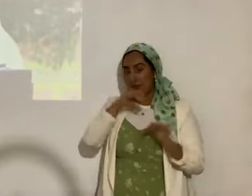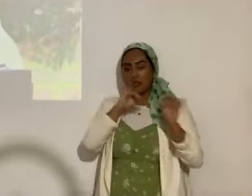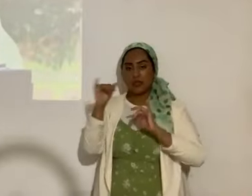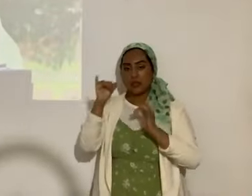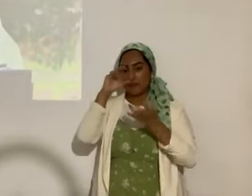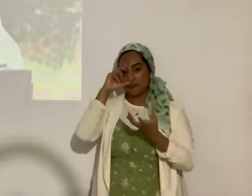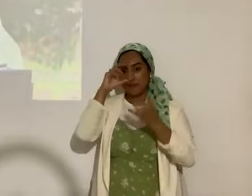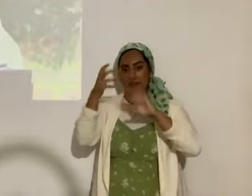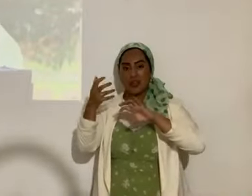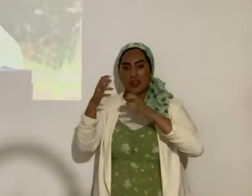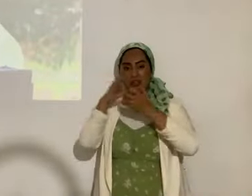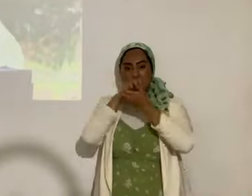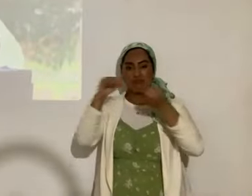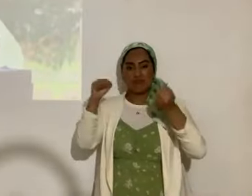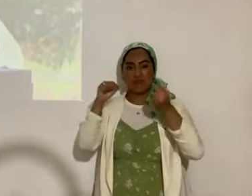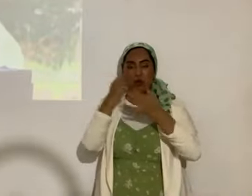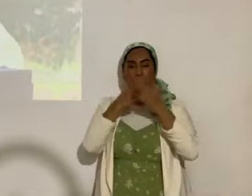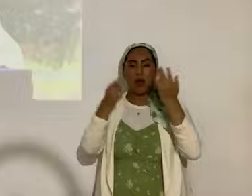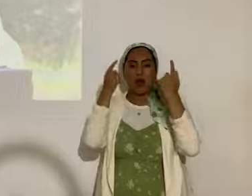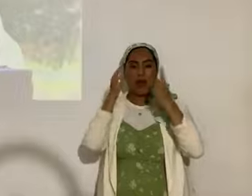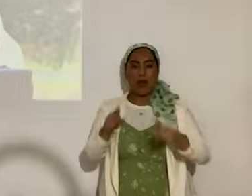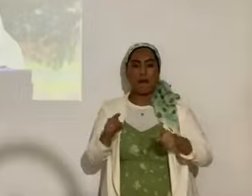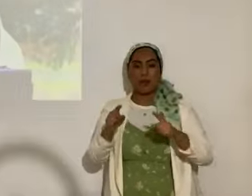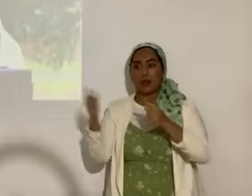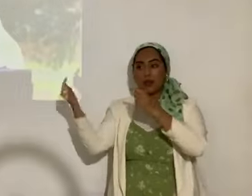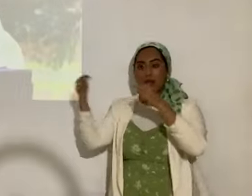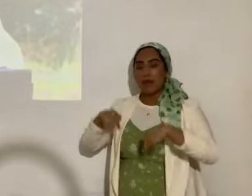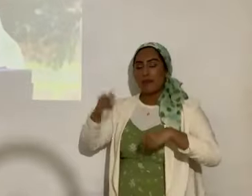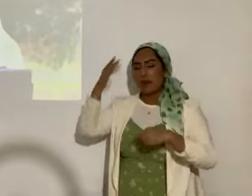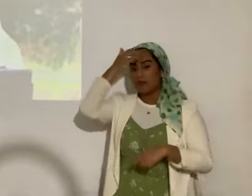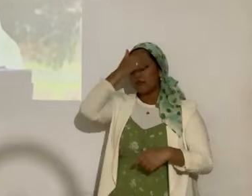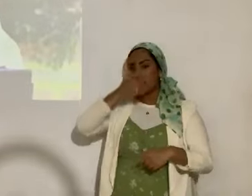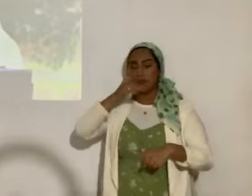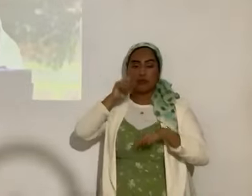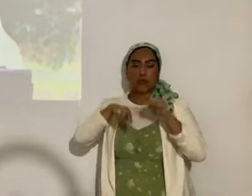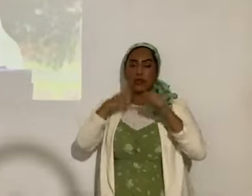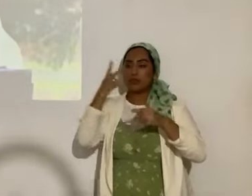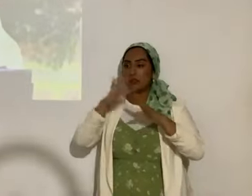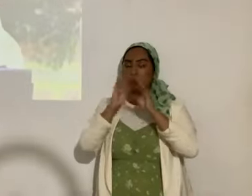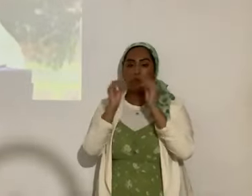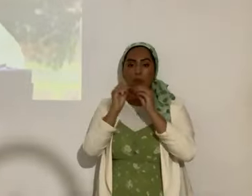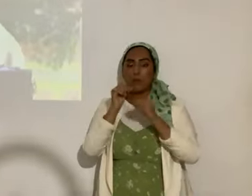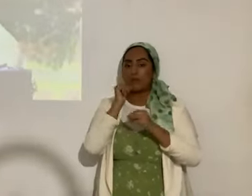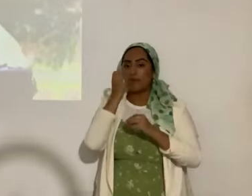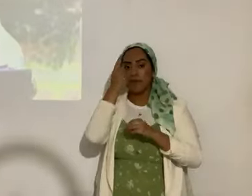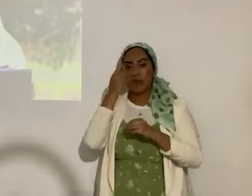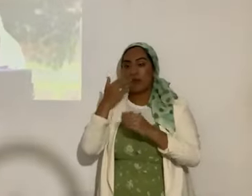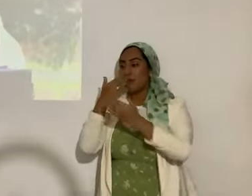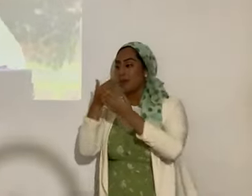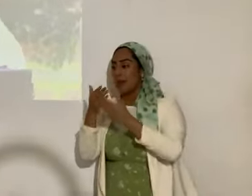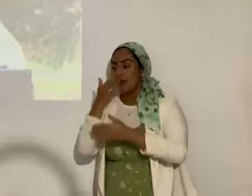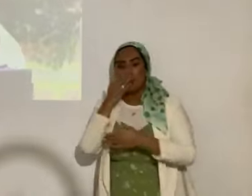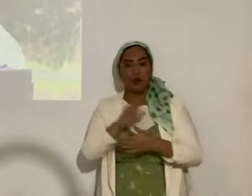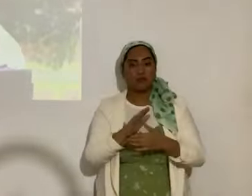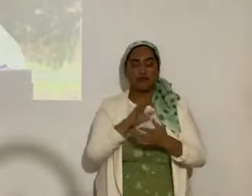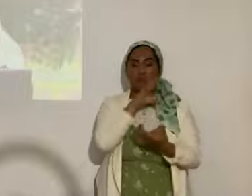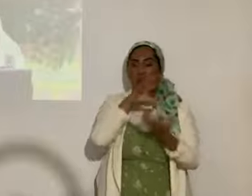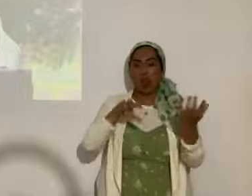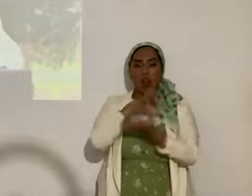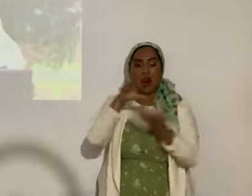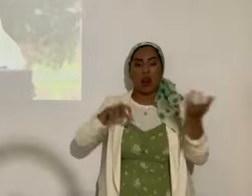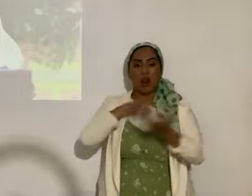se atrofian Y qué pasa Viene un velo y ya no pueden ver ya no pueden discernir entre lo bueno y lo malo y Se